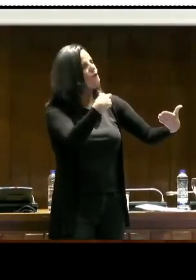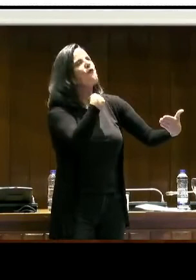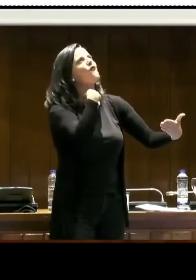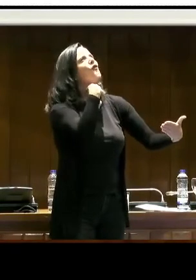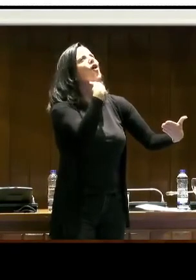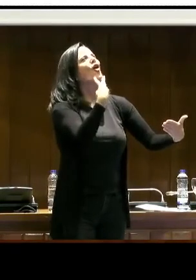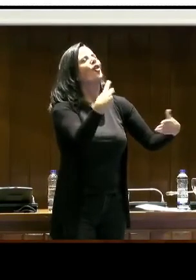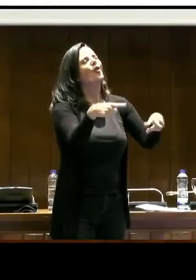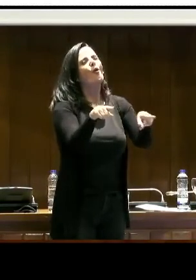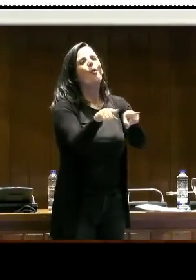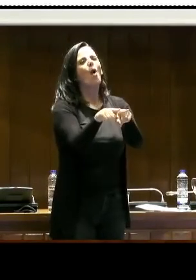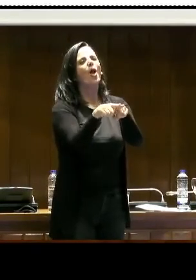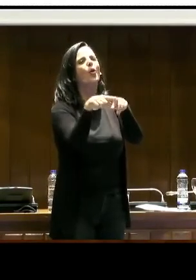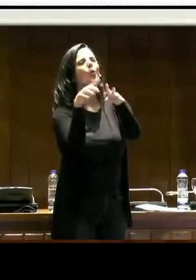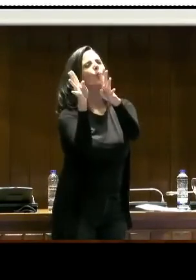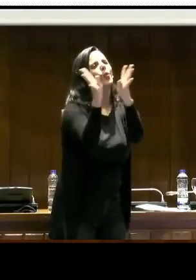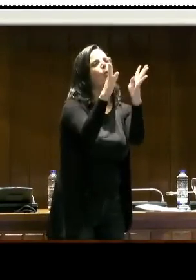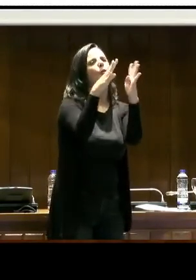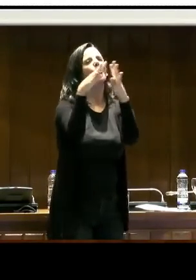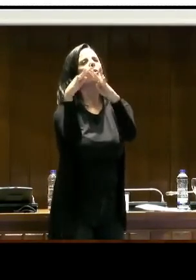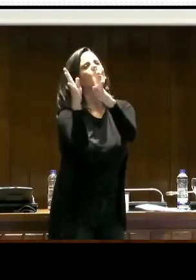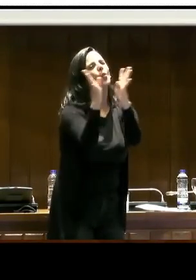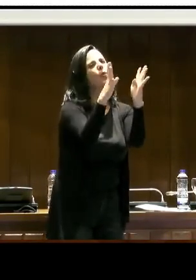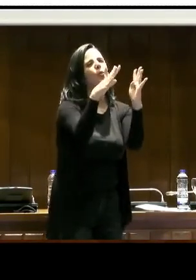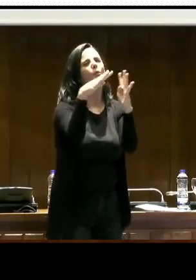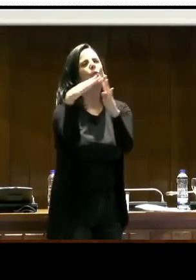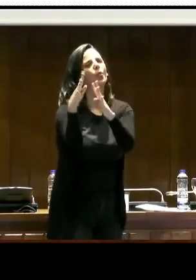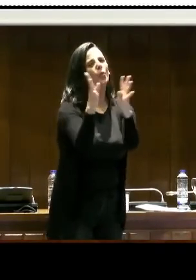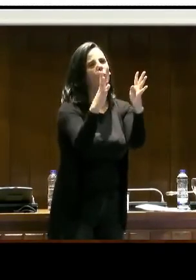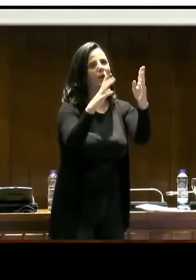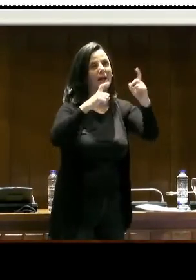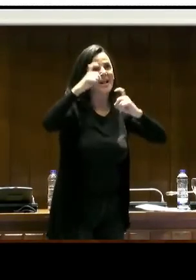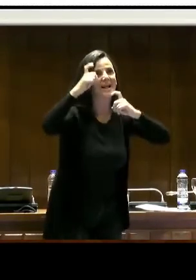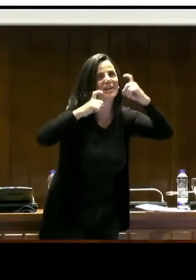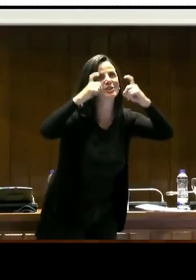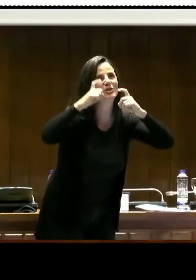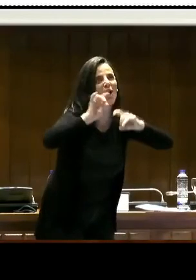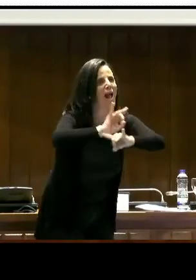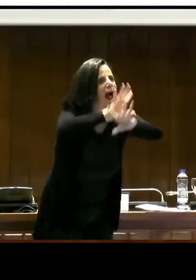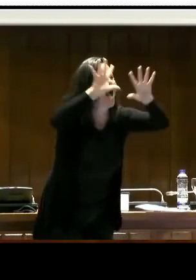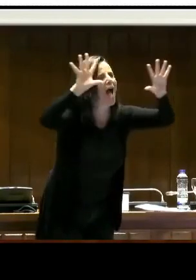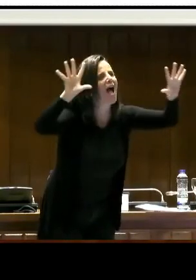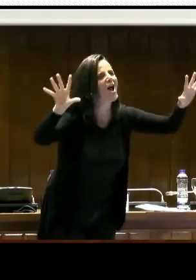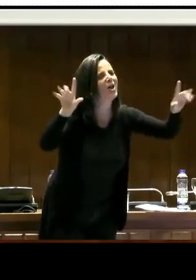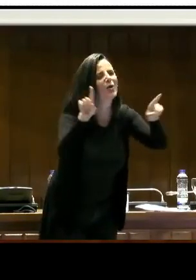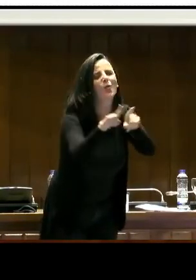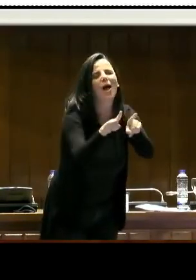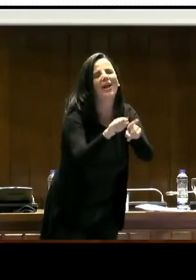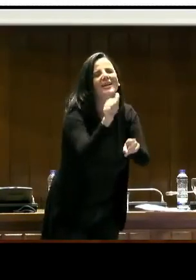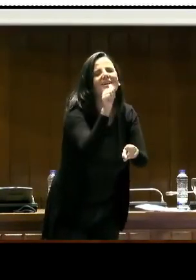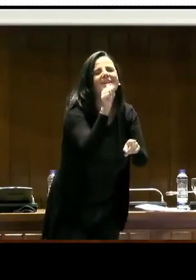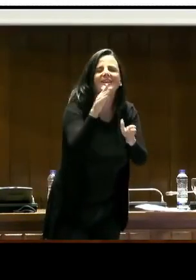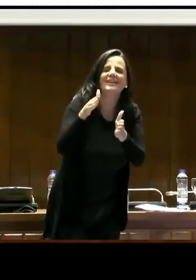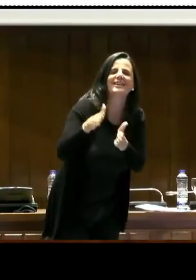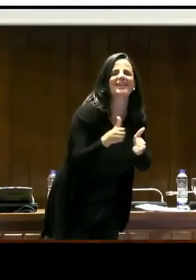Que un verso se pronuncia con voces como juncos, con gestos